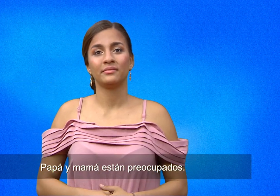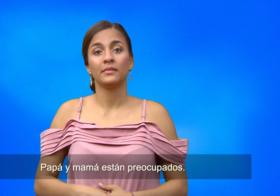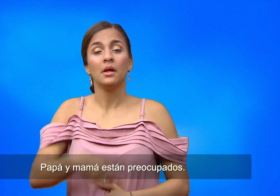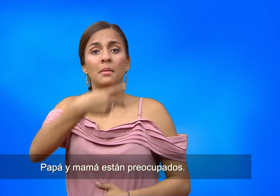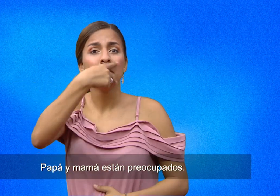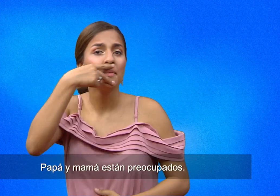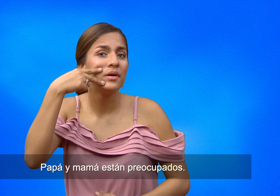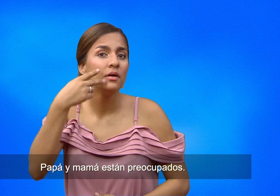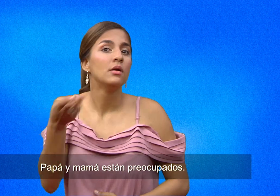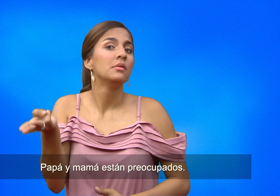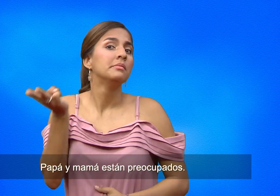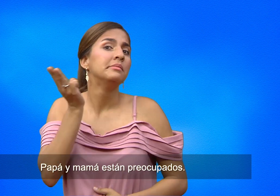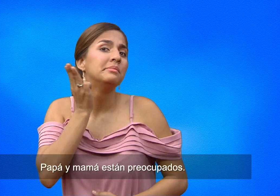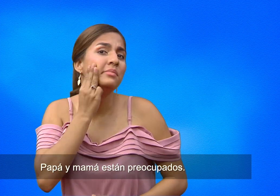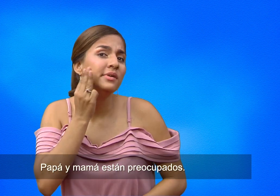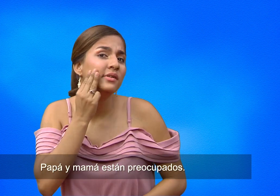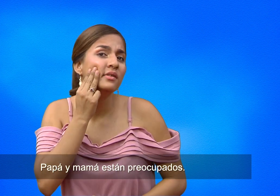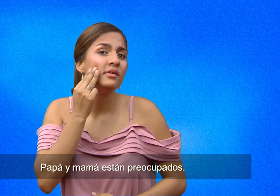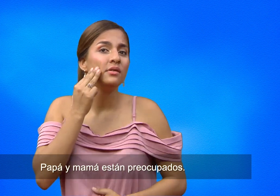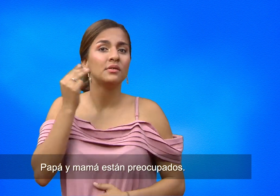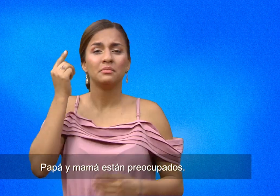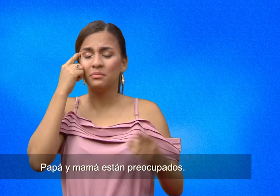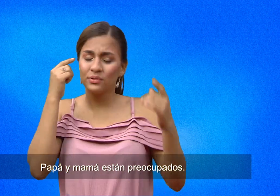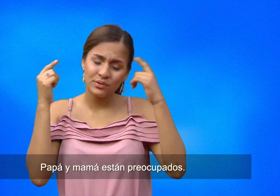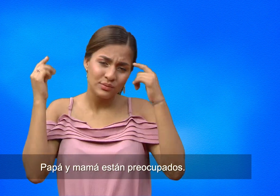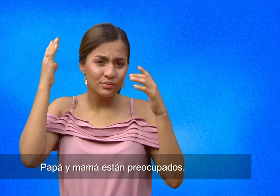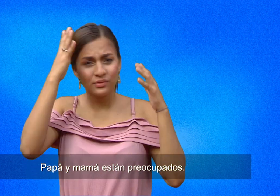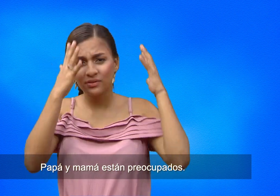papá y mamá preocupados